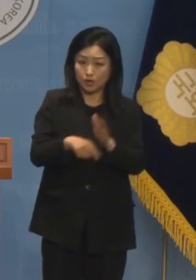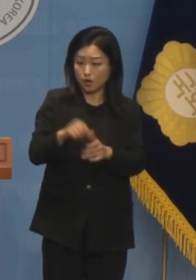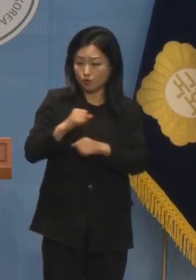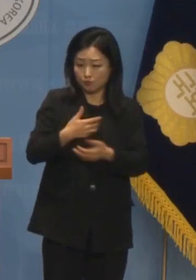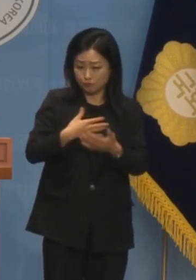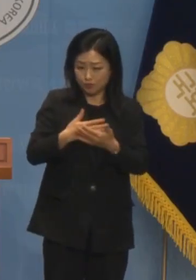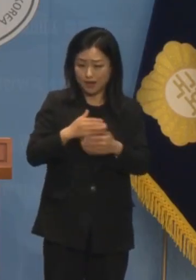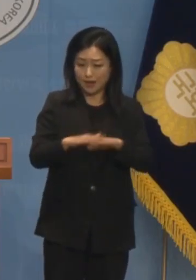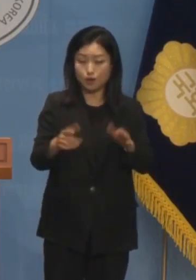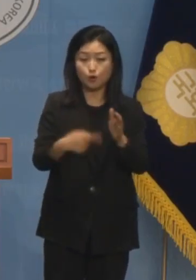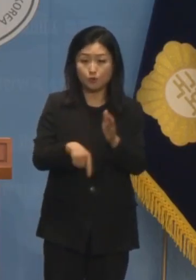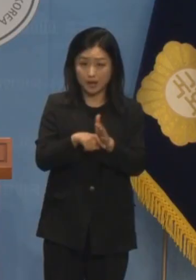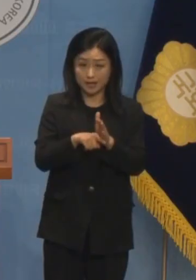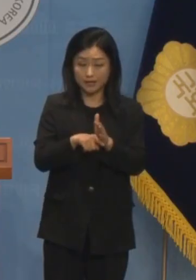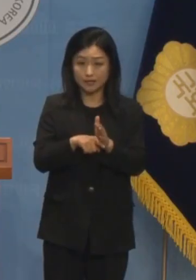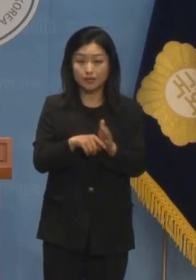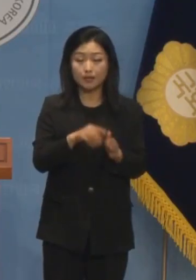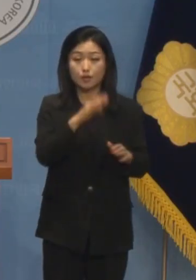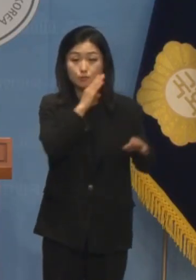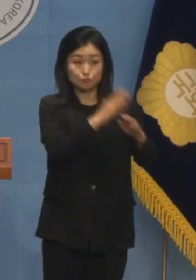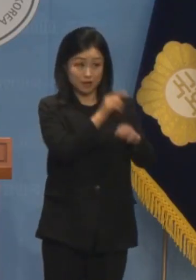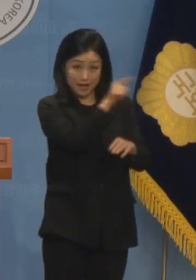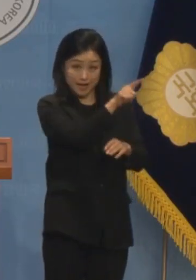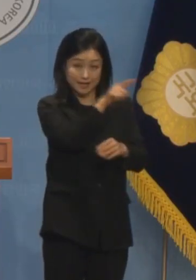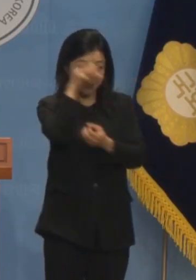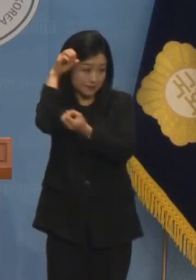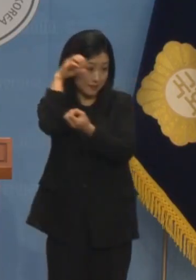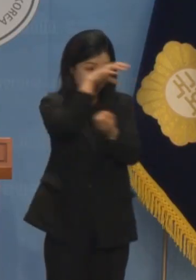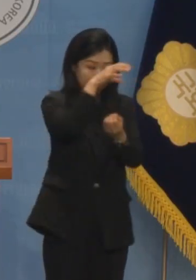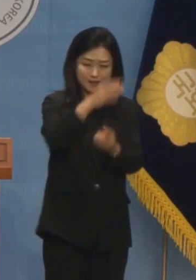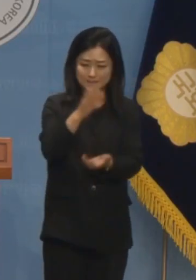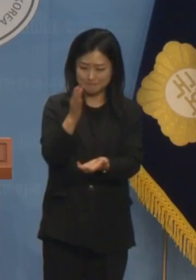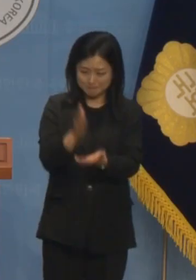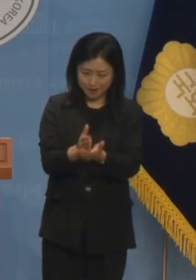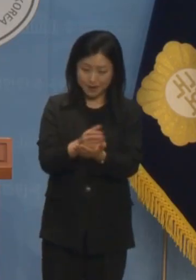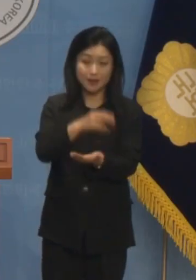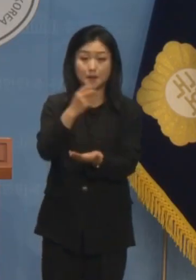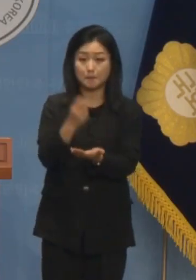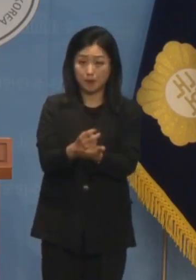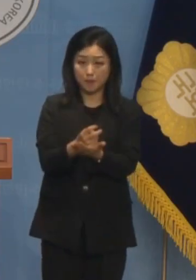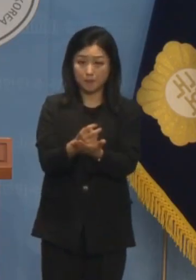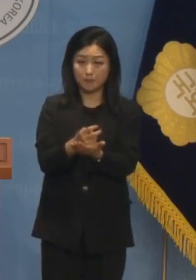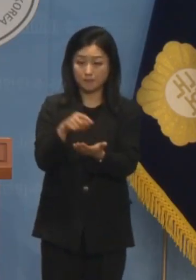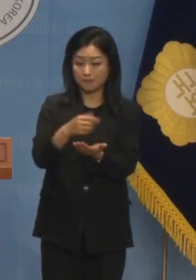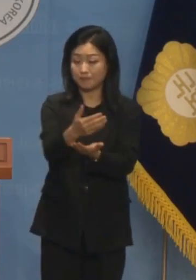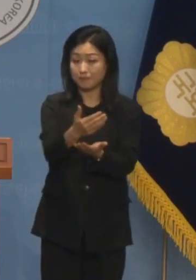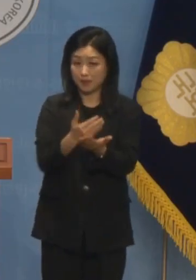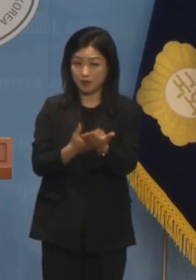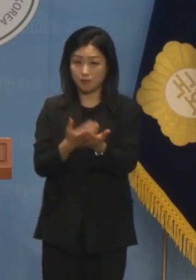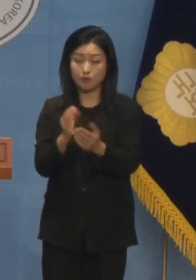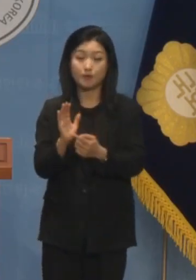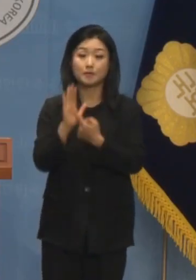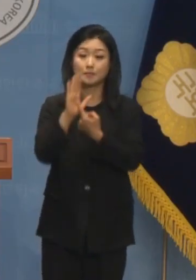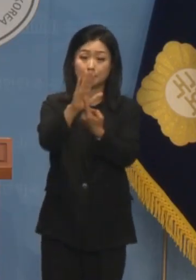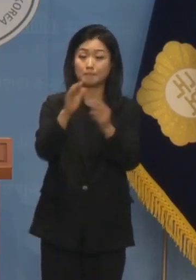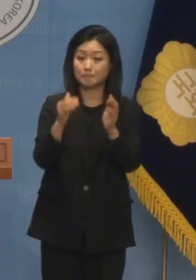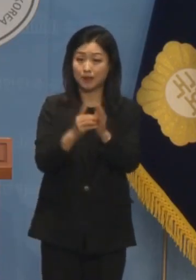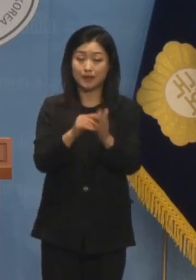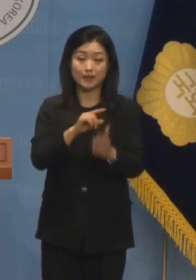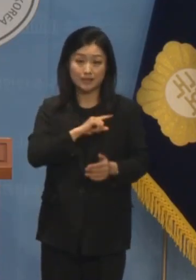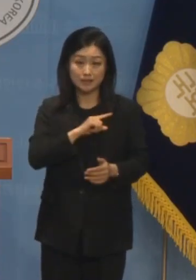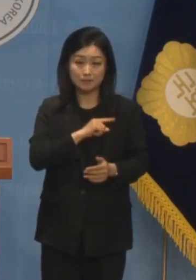긴장 고조의 원인으로 지목되고 있는 대북전단 살포 행위를 금지하는 근거를 담은 대북 전단 살포 금지법,